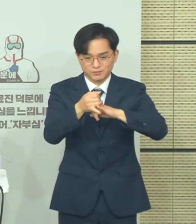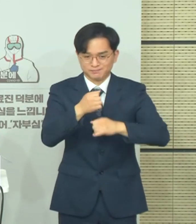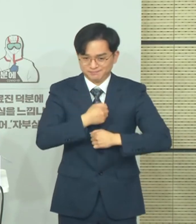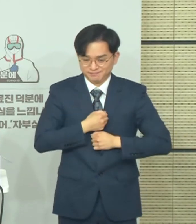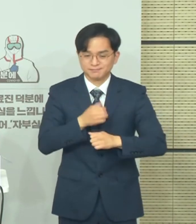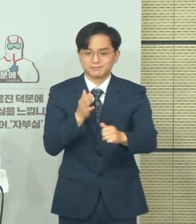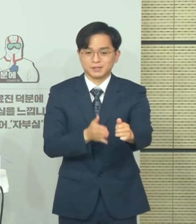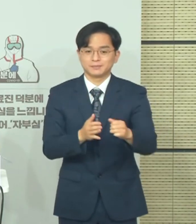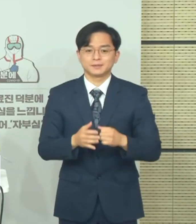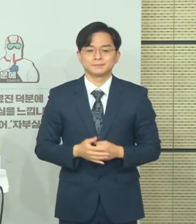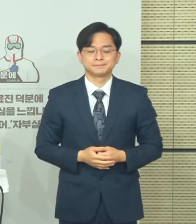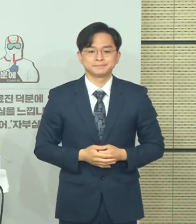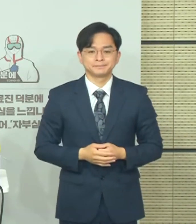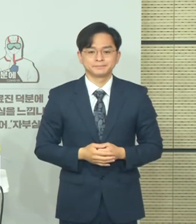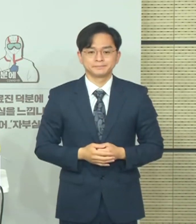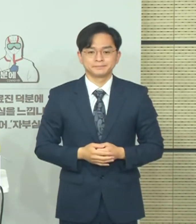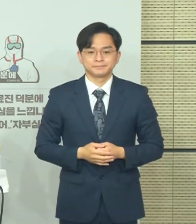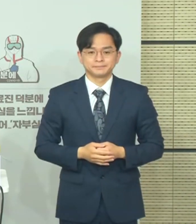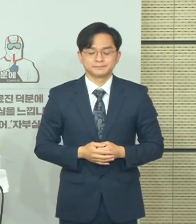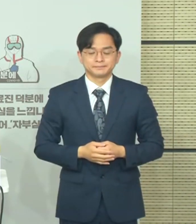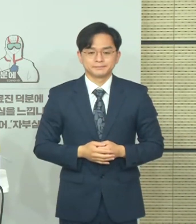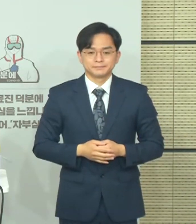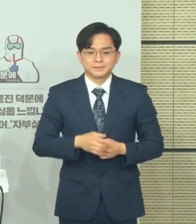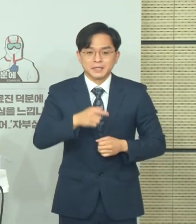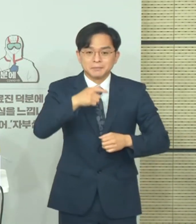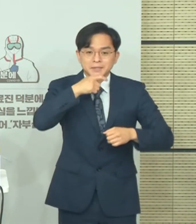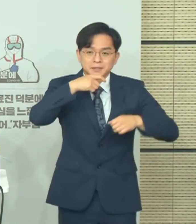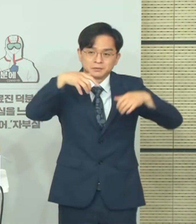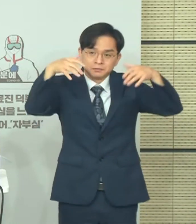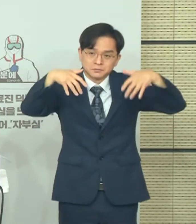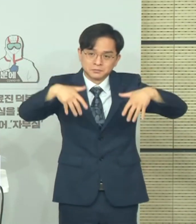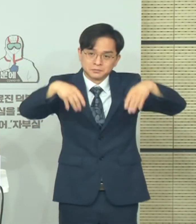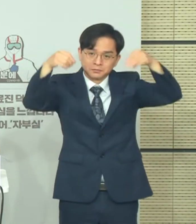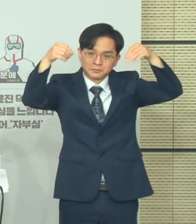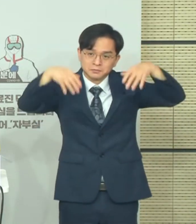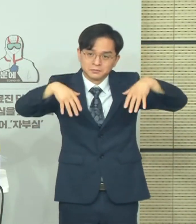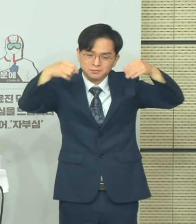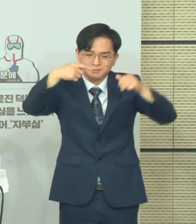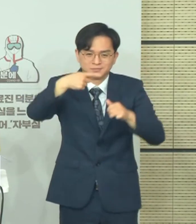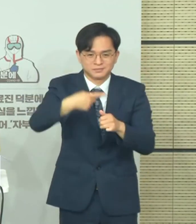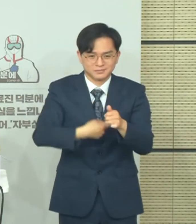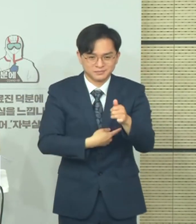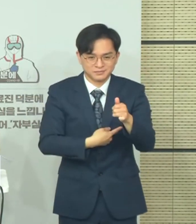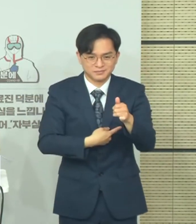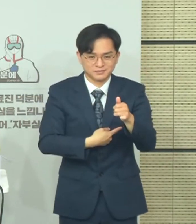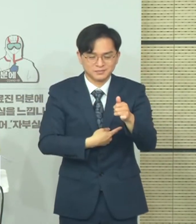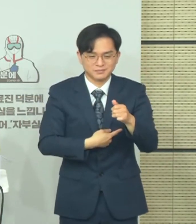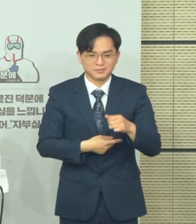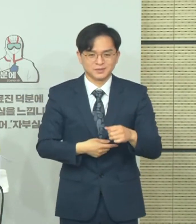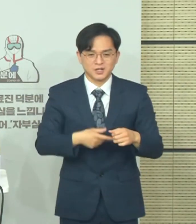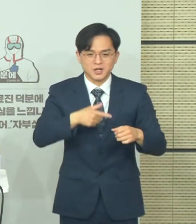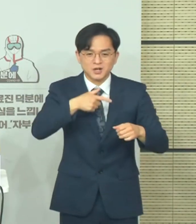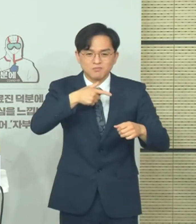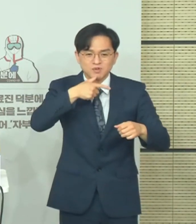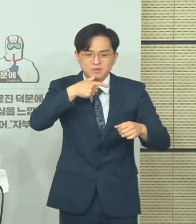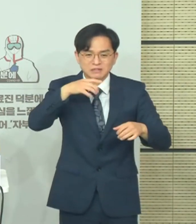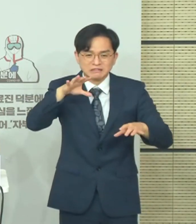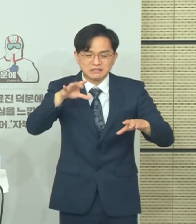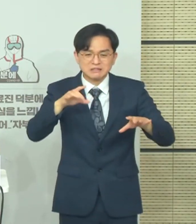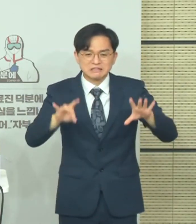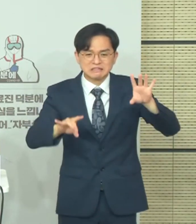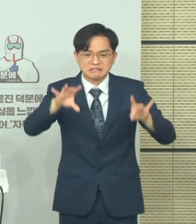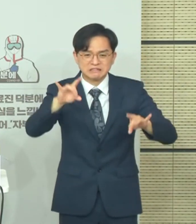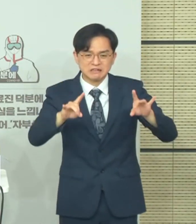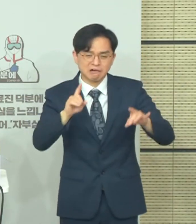장마가 시작되면 이번주 비소식이 찾은 상황입니다 듣고 습한 환경에서 마스크 착용과 같은 생활 박력 수 측